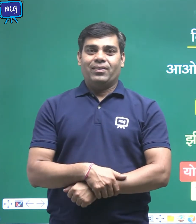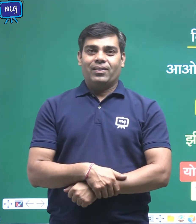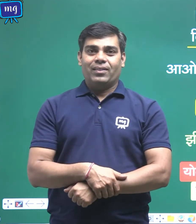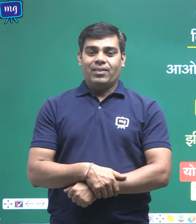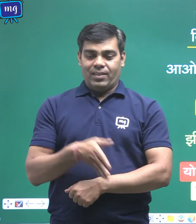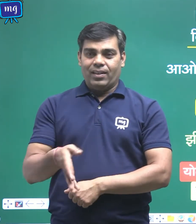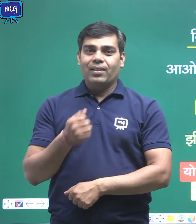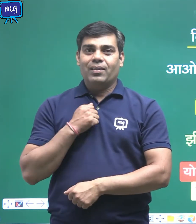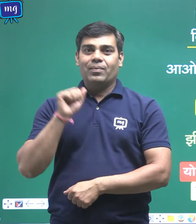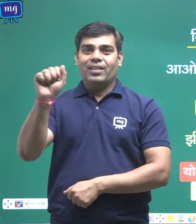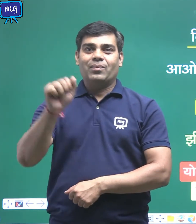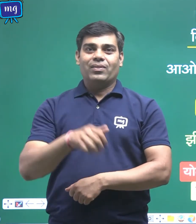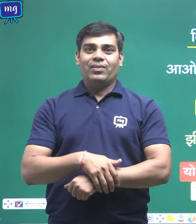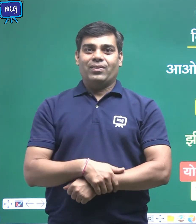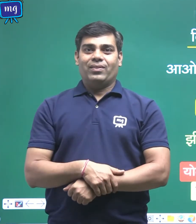आज हम आपको